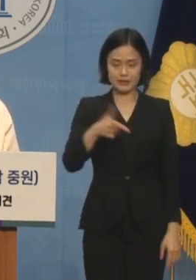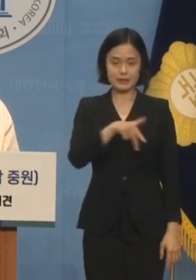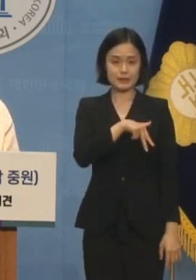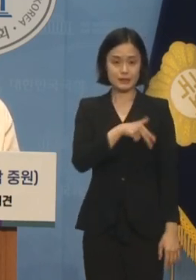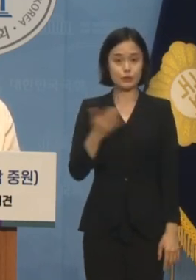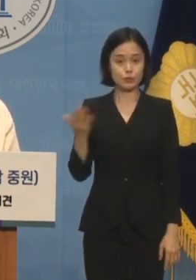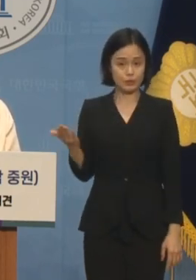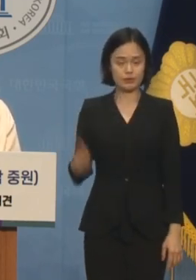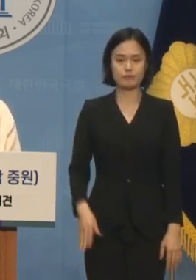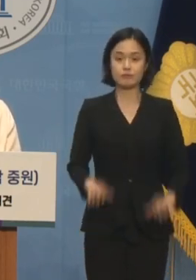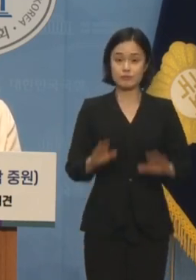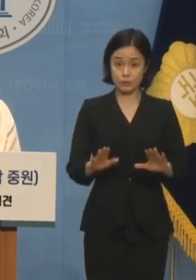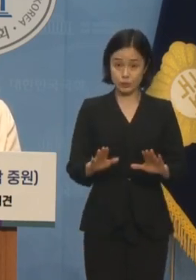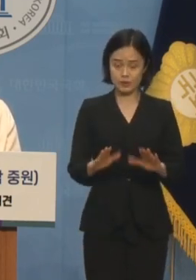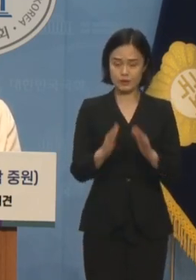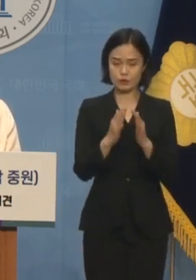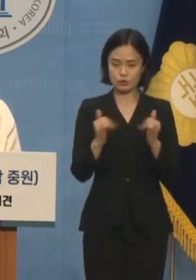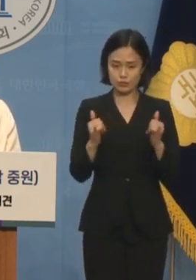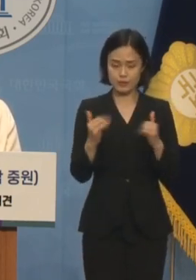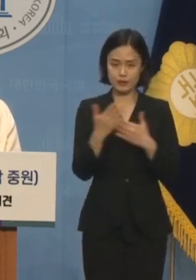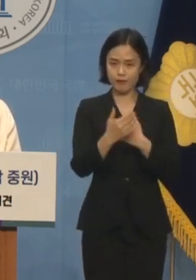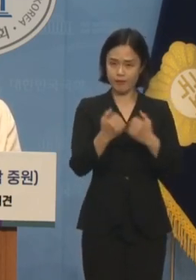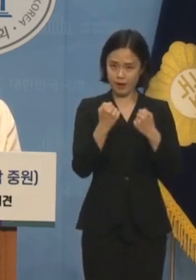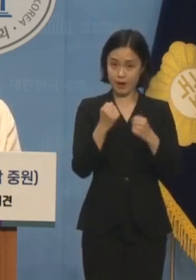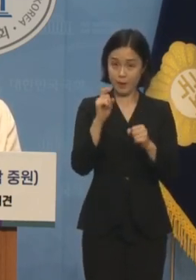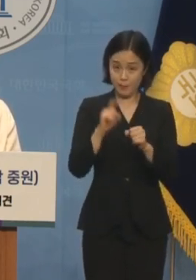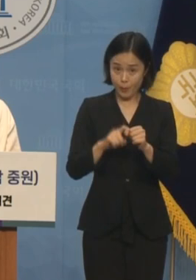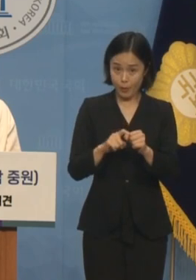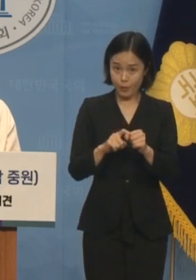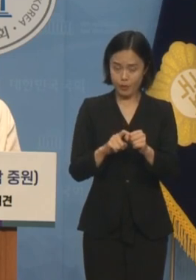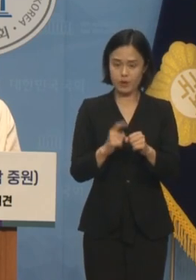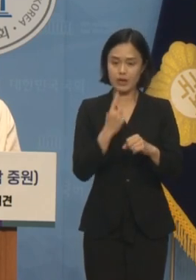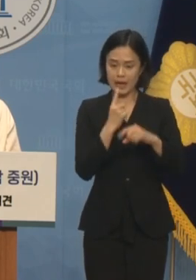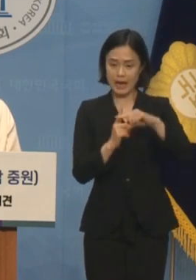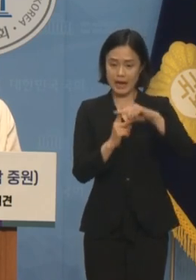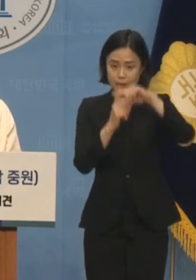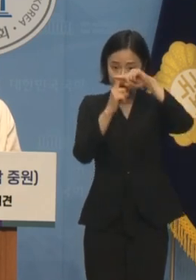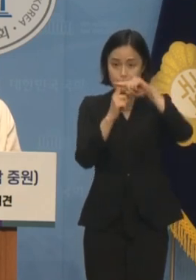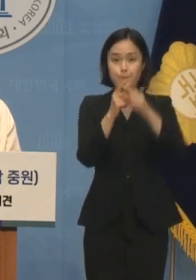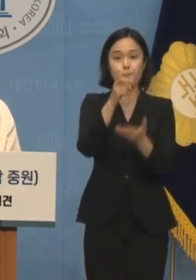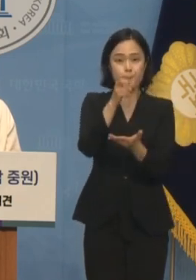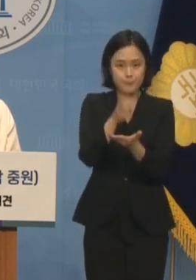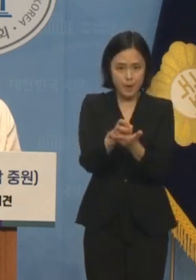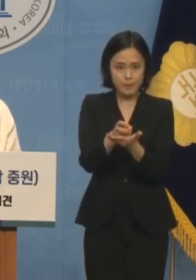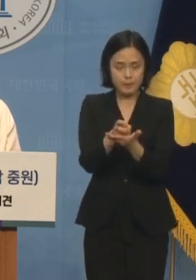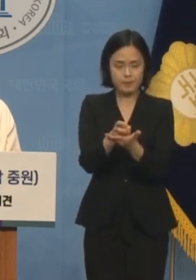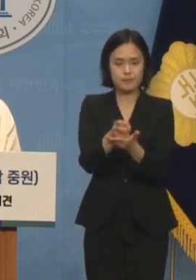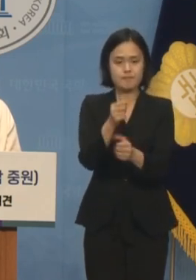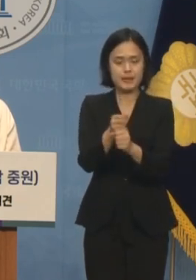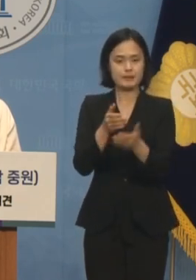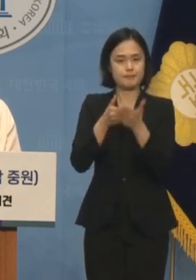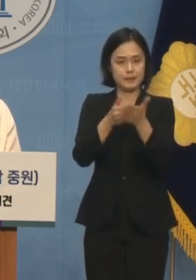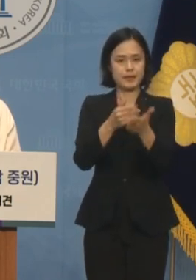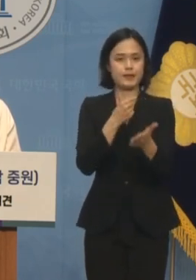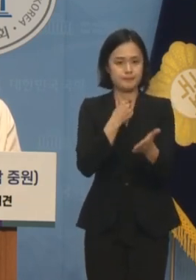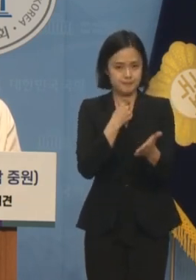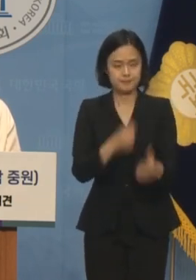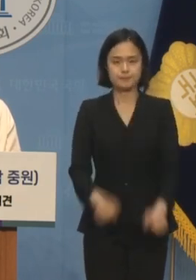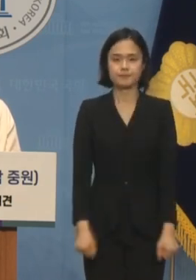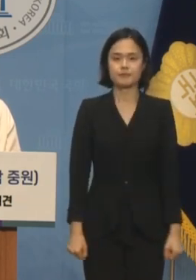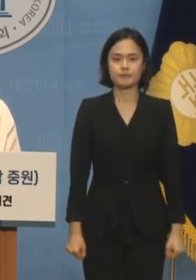국민 건강을 위한 간호법 발의를 위해 이 자리에 섰습니다. 간호법은 지난 21대